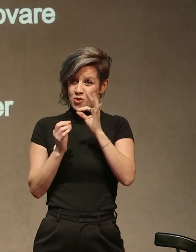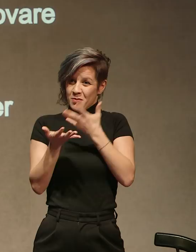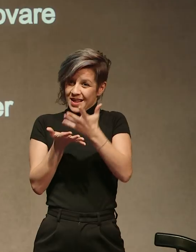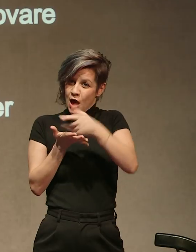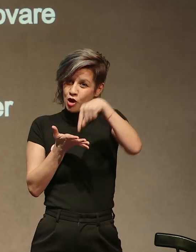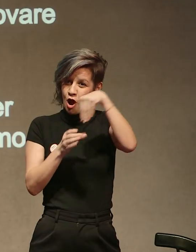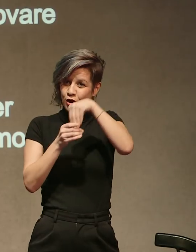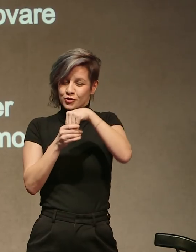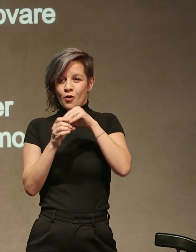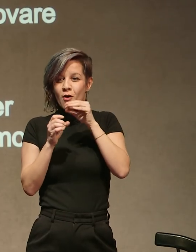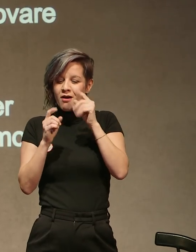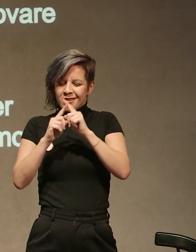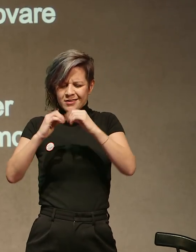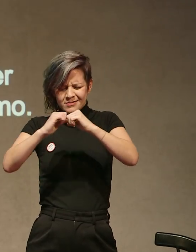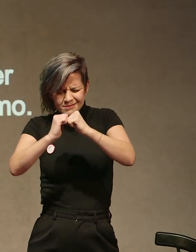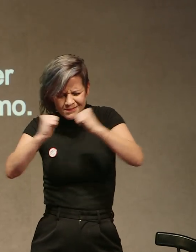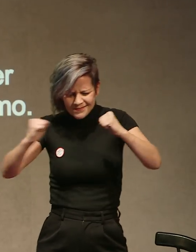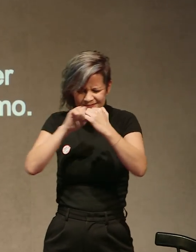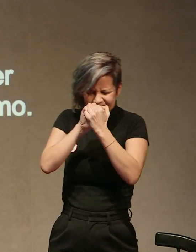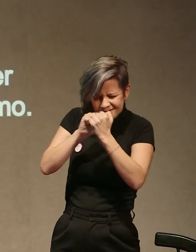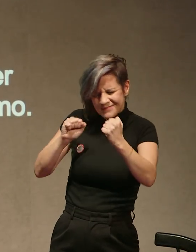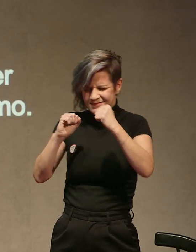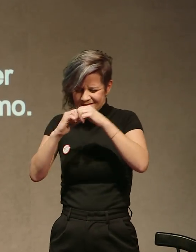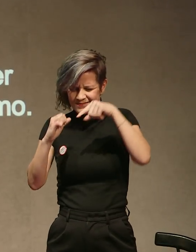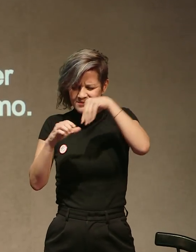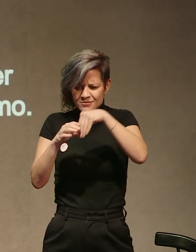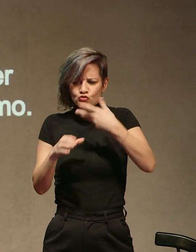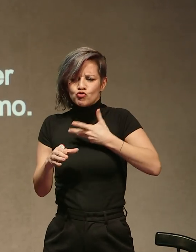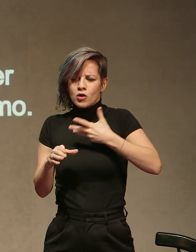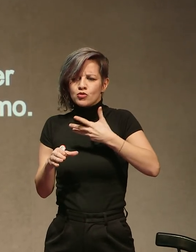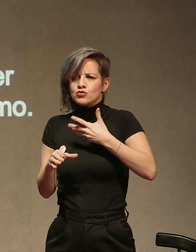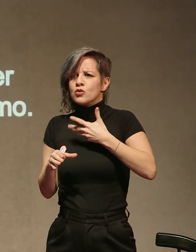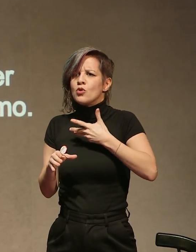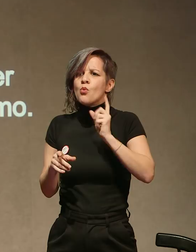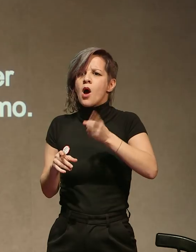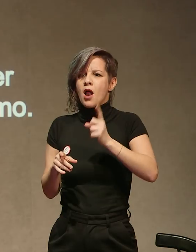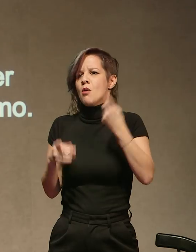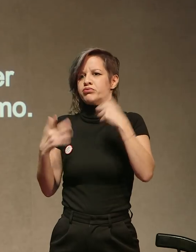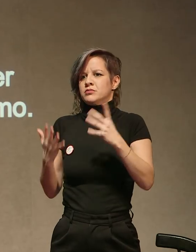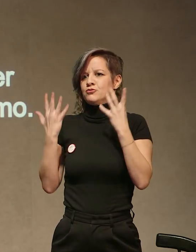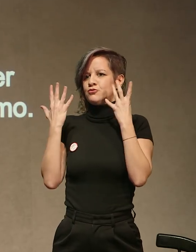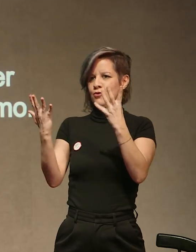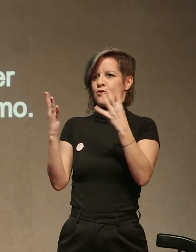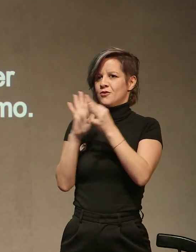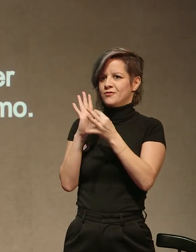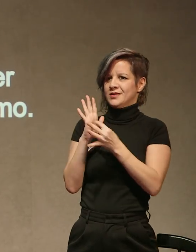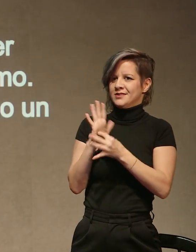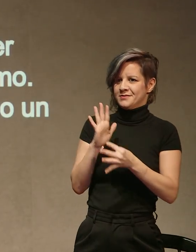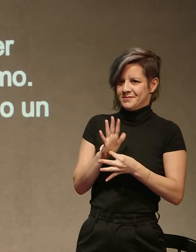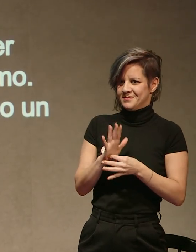io vi do un un facciamo un piccolo racconto e se andiamo a vederlo dentro di Visual vernacular troviamo dei punti